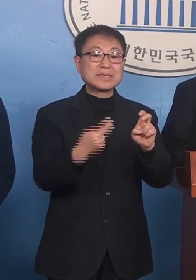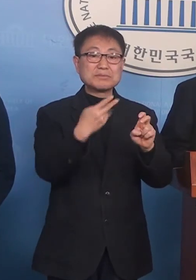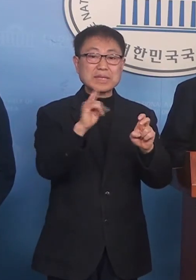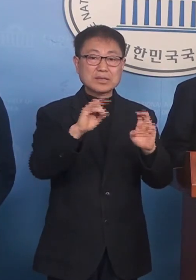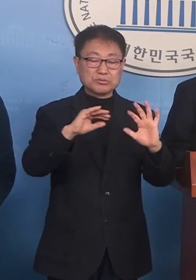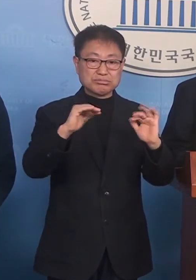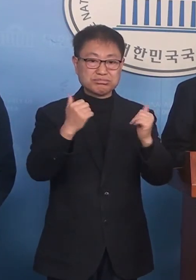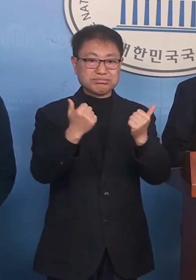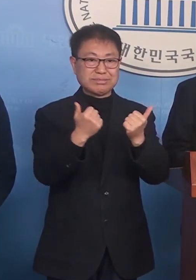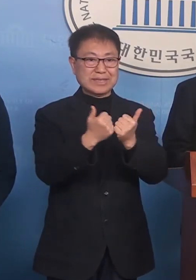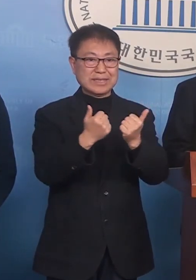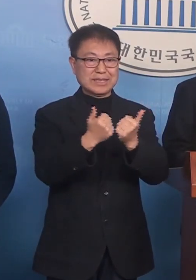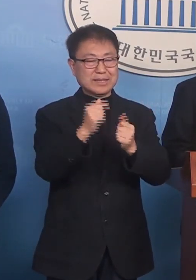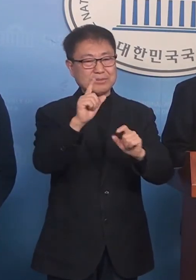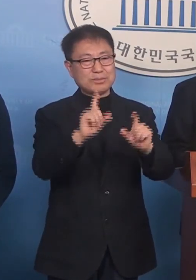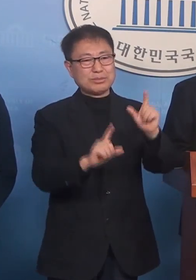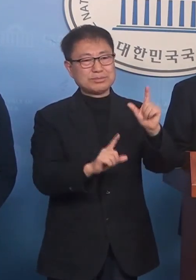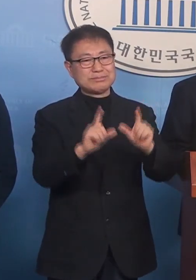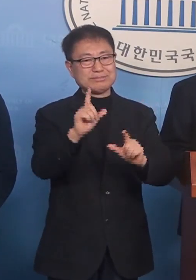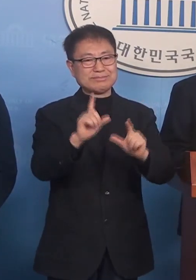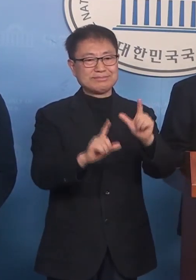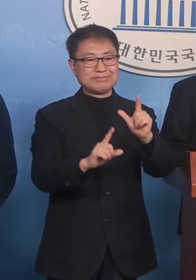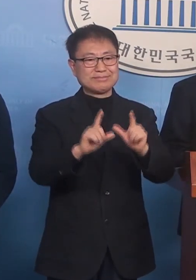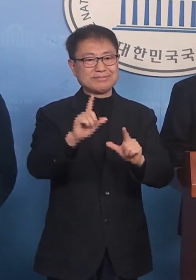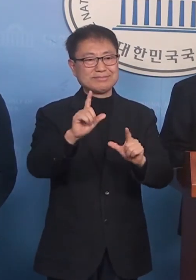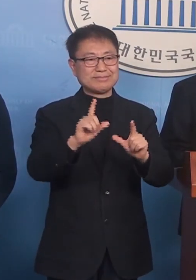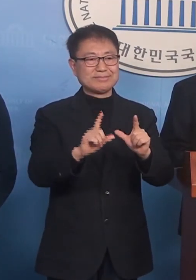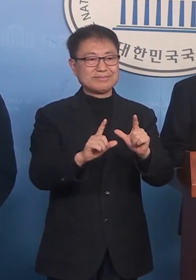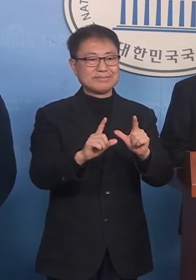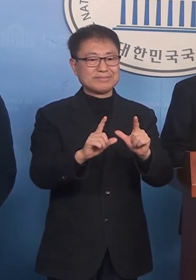20대 국회의 모습은